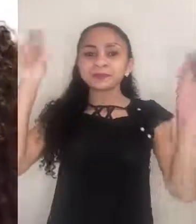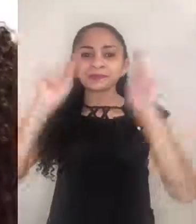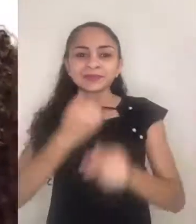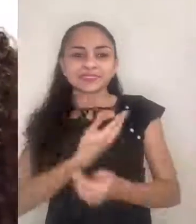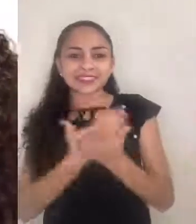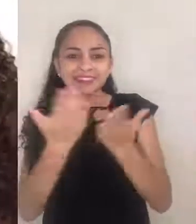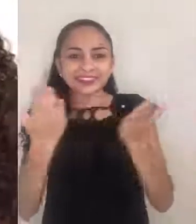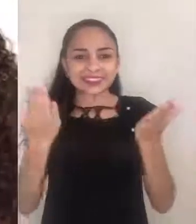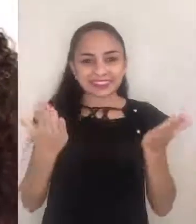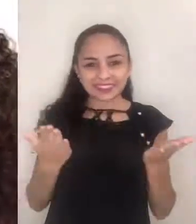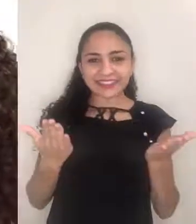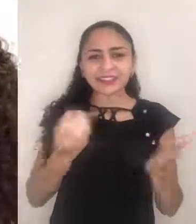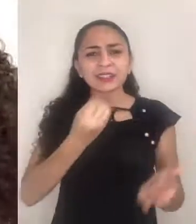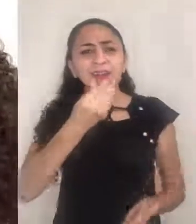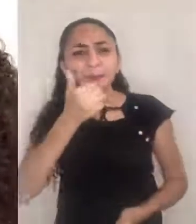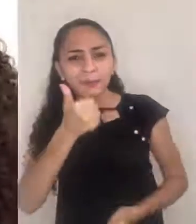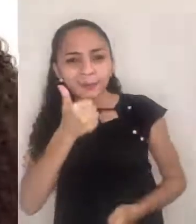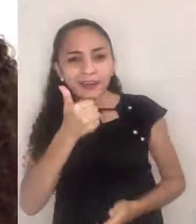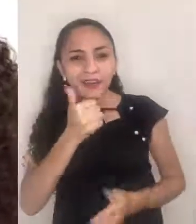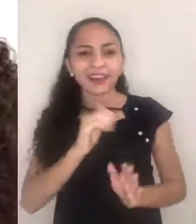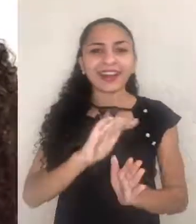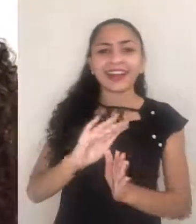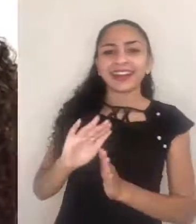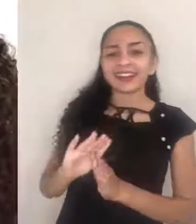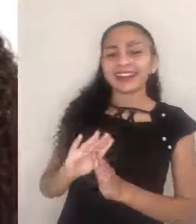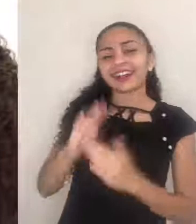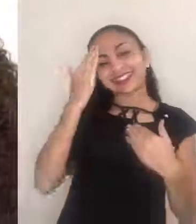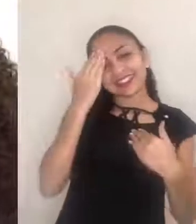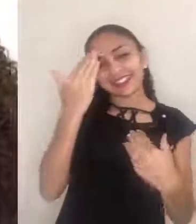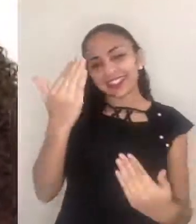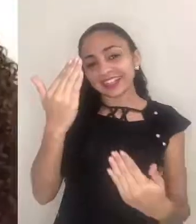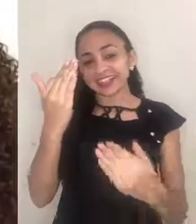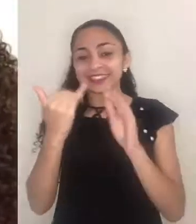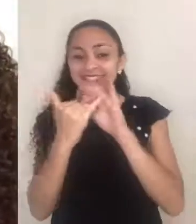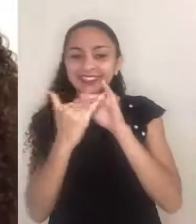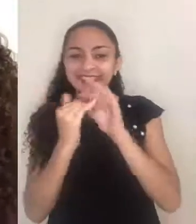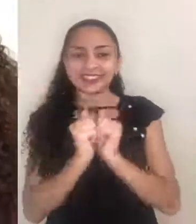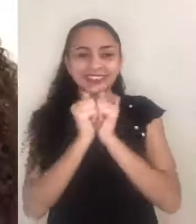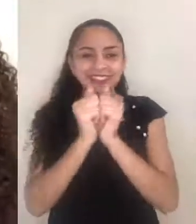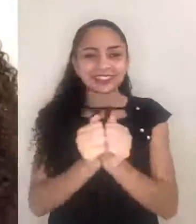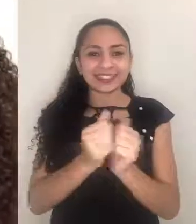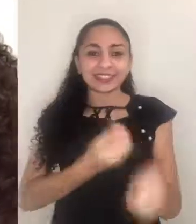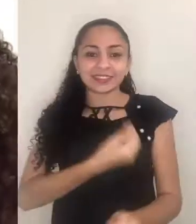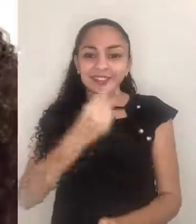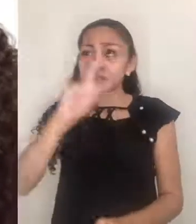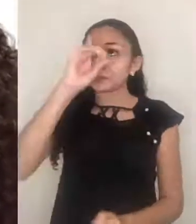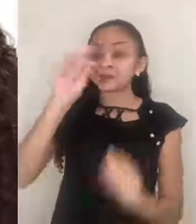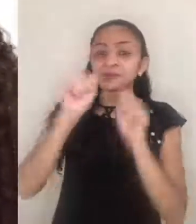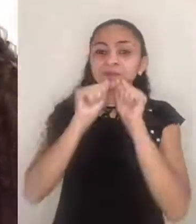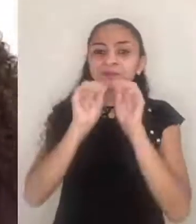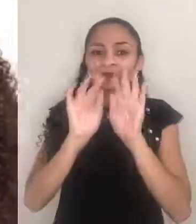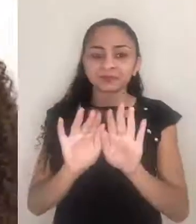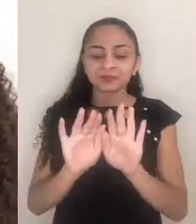Graça e paz, irmãos, tudo bem com vocês? Muito obrigada por acessar o canal. Deus continue abençoando a sua vida e a vida da sua